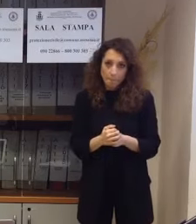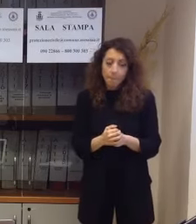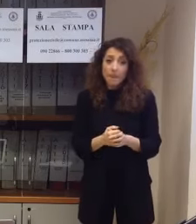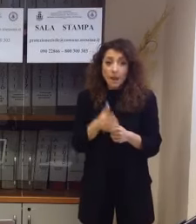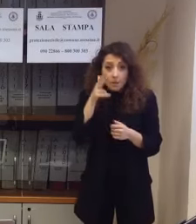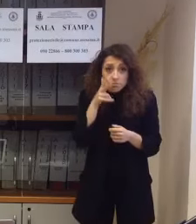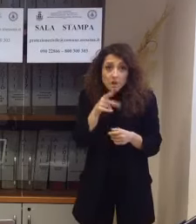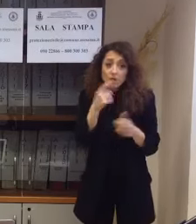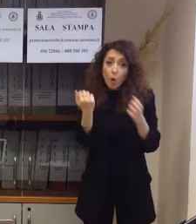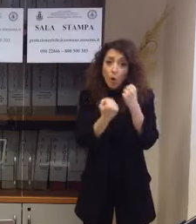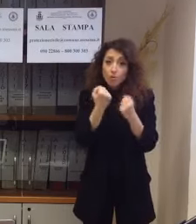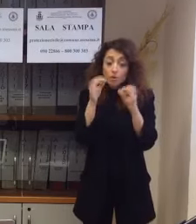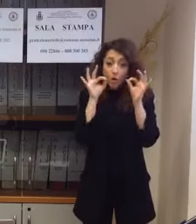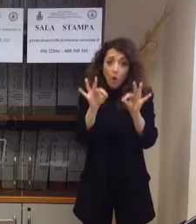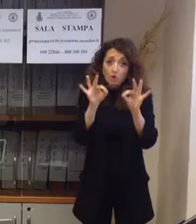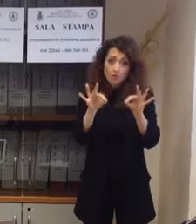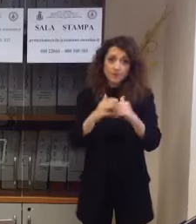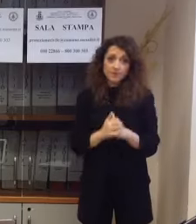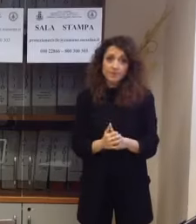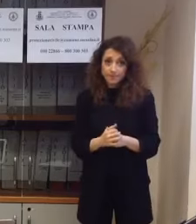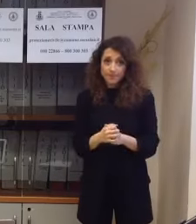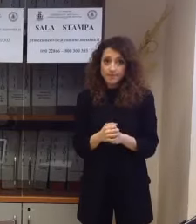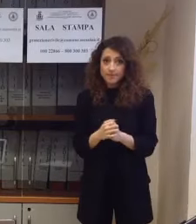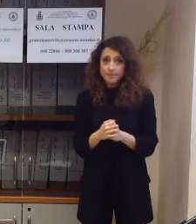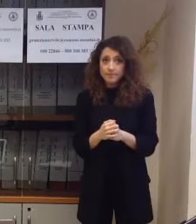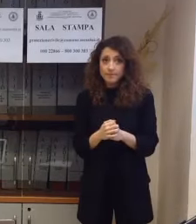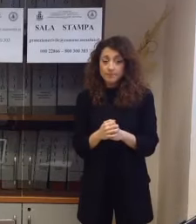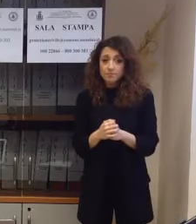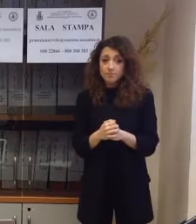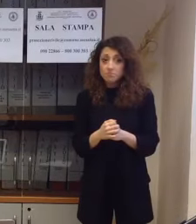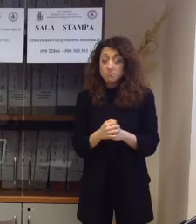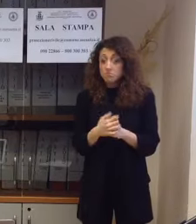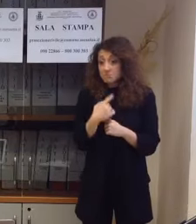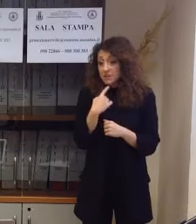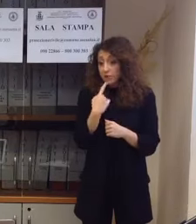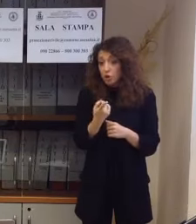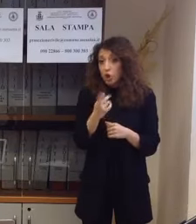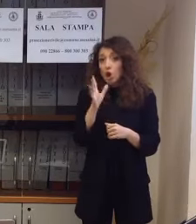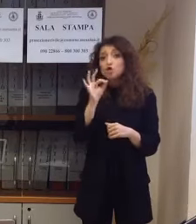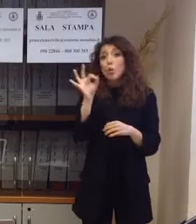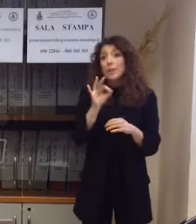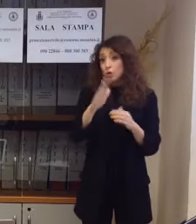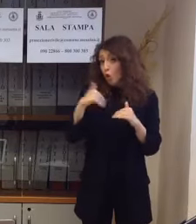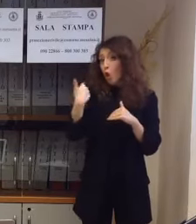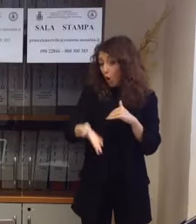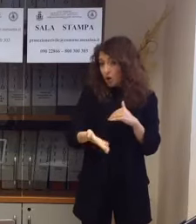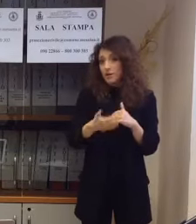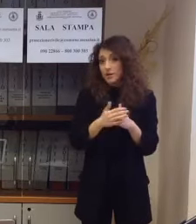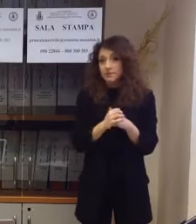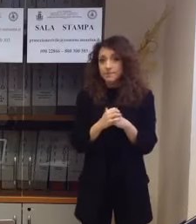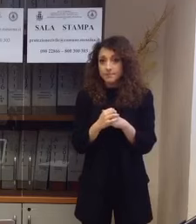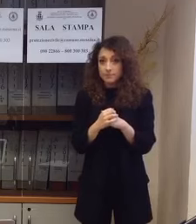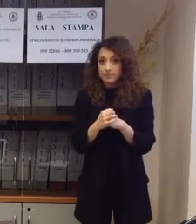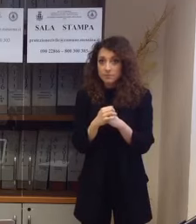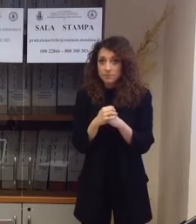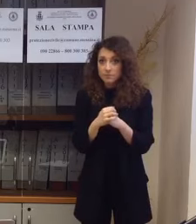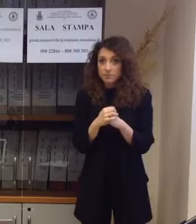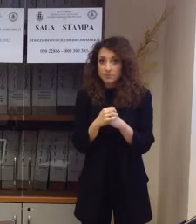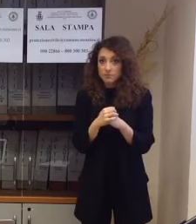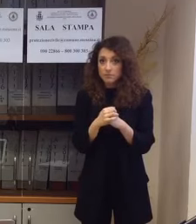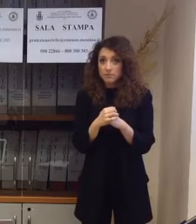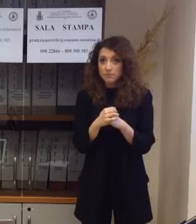si fa così. E devo dire che oltre il 50%, questo lo potremo analizzare, mi diceva Cicala,